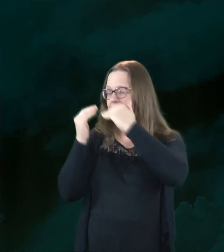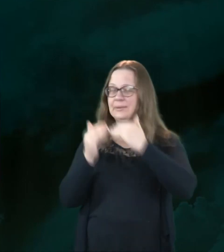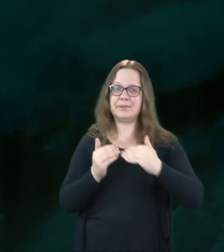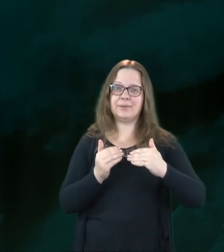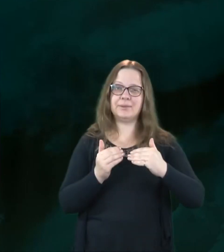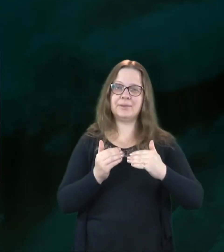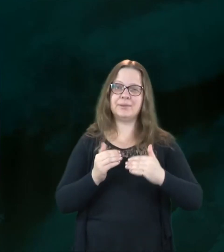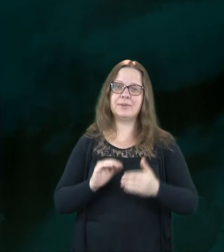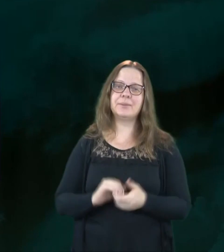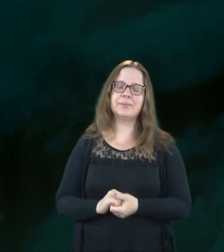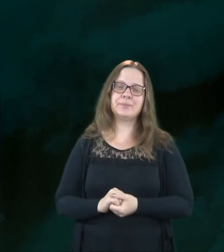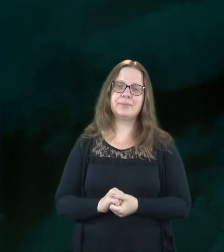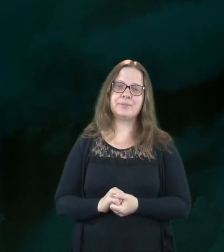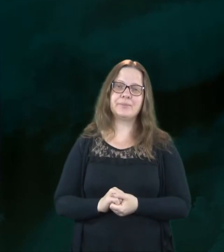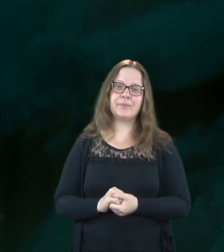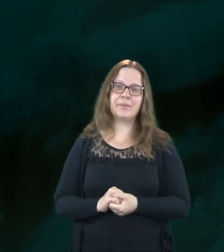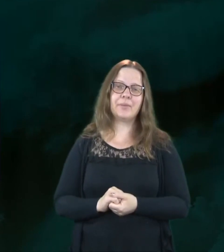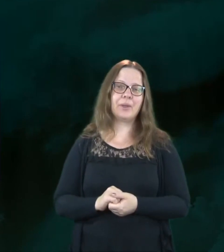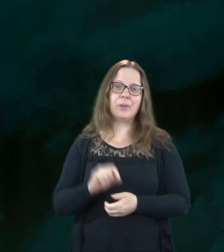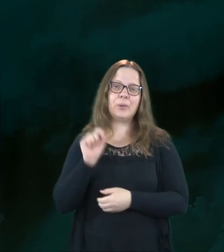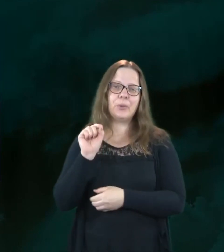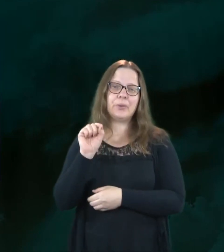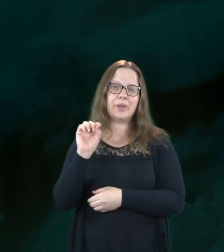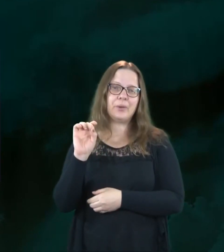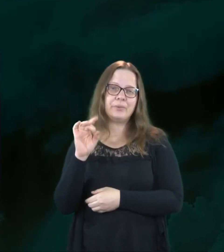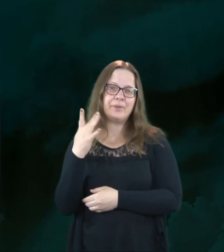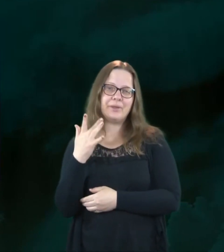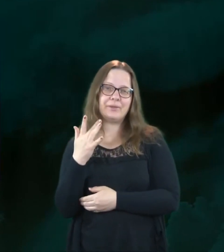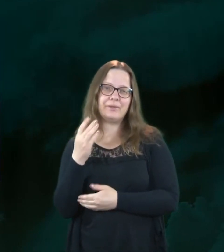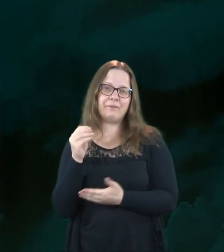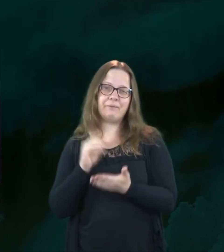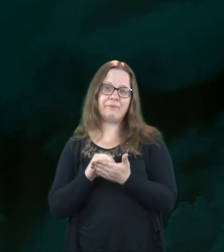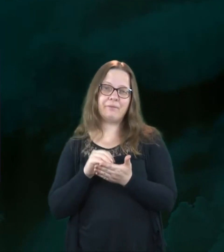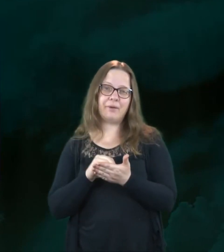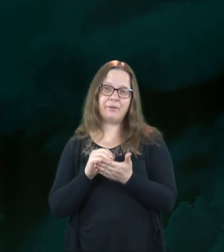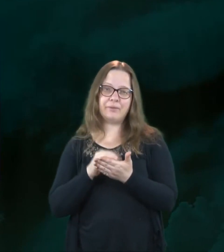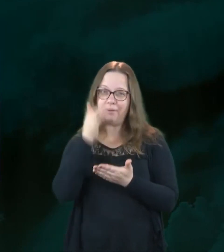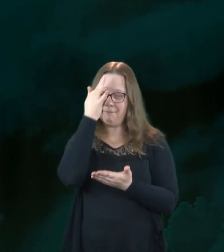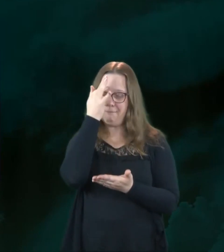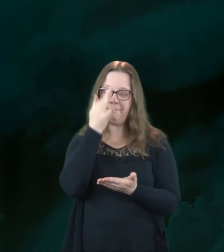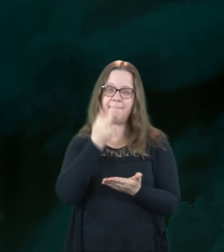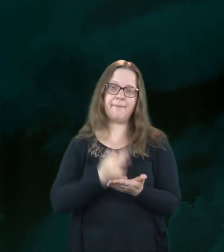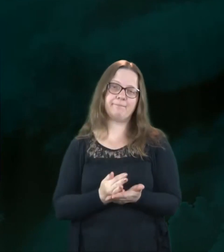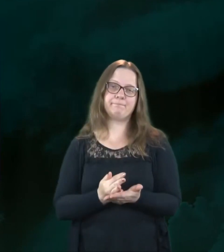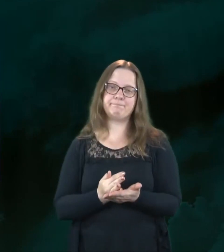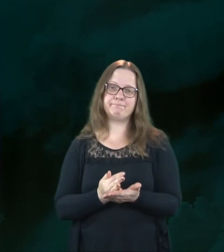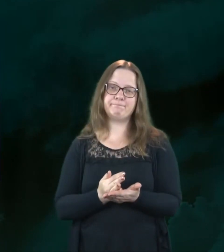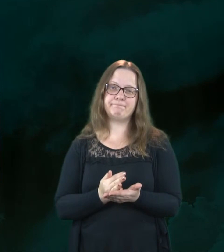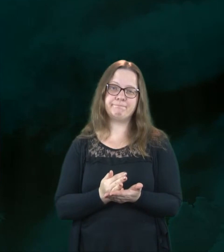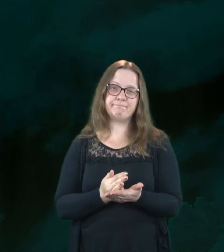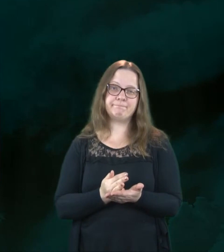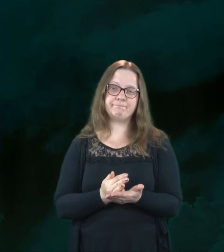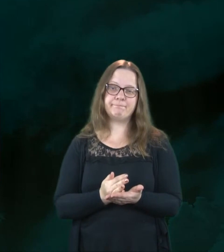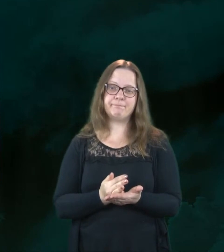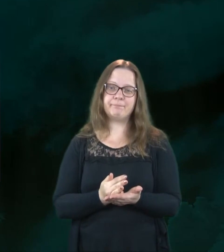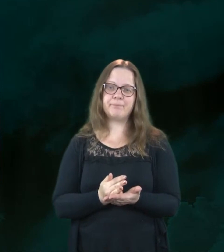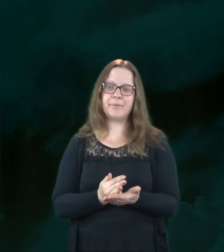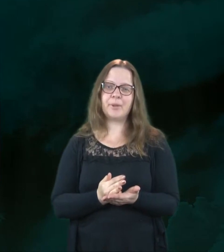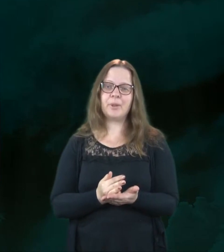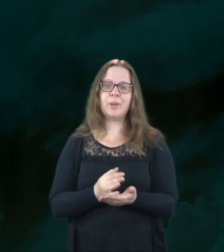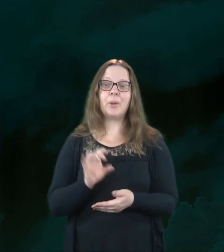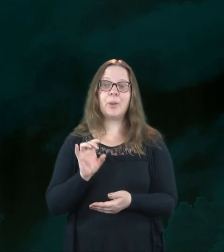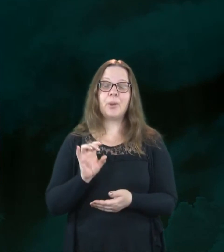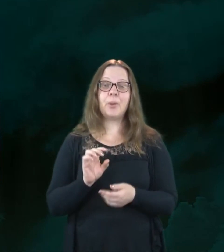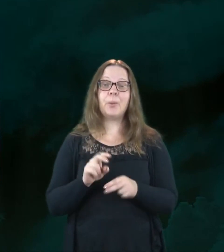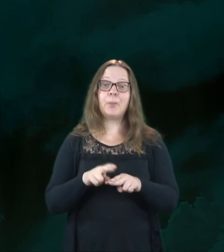a desobediência traz a incredulidade. Então, a partir daí, o homem